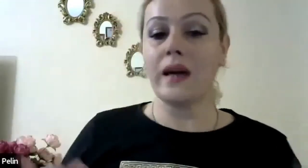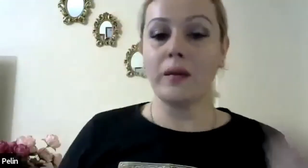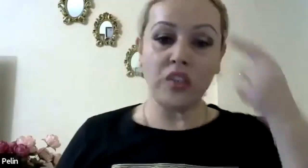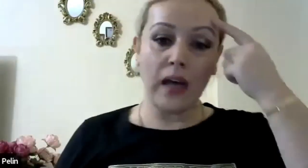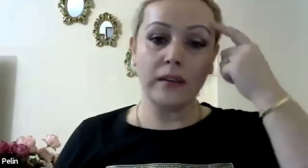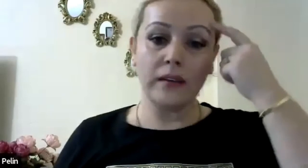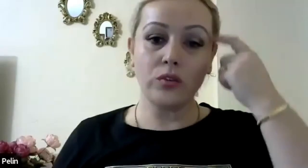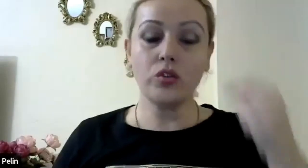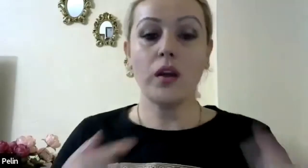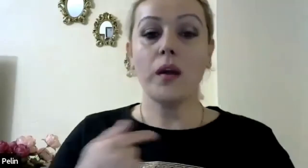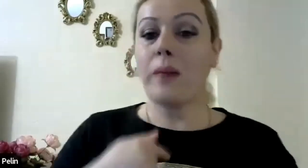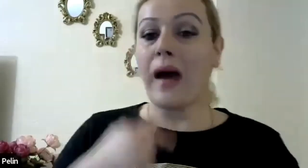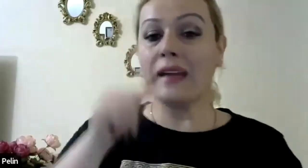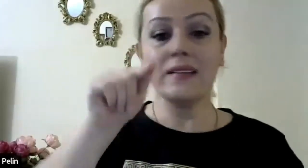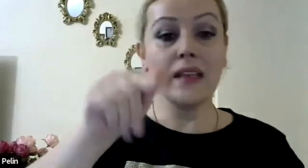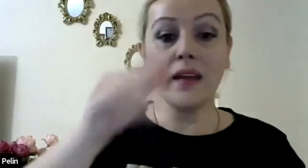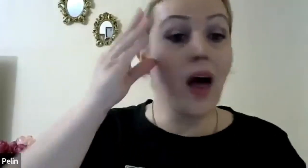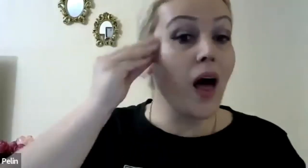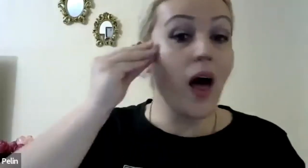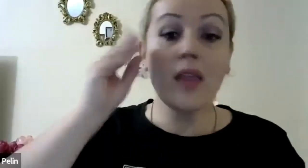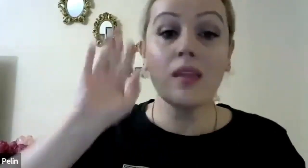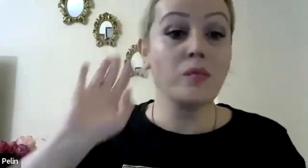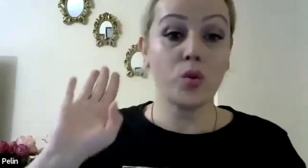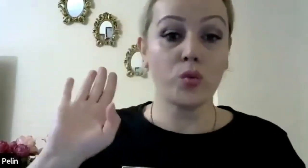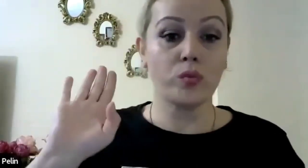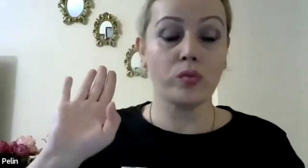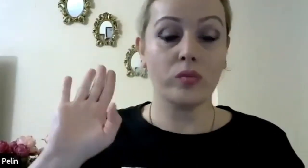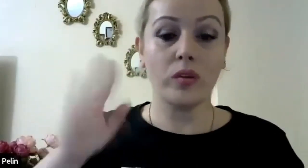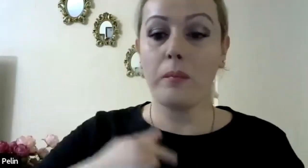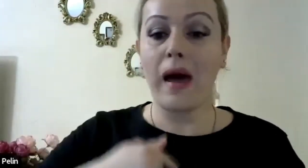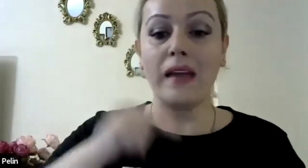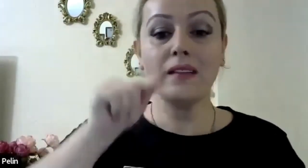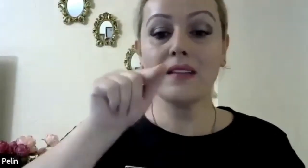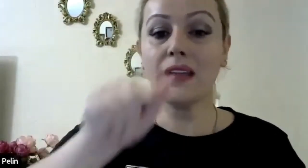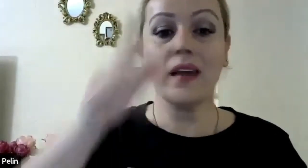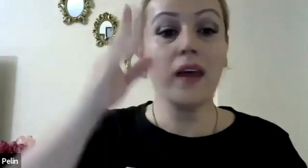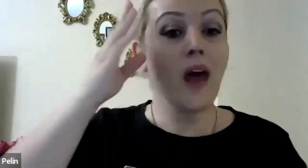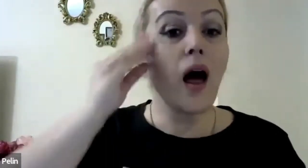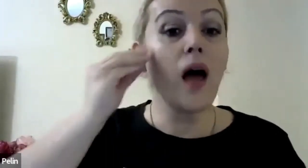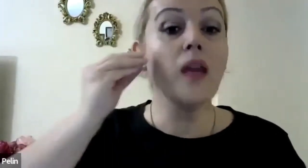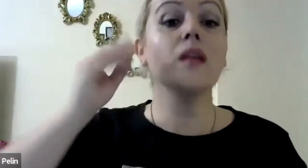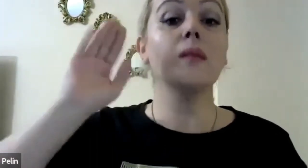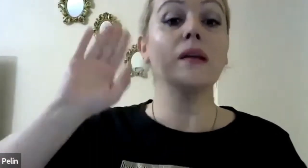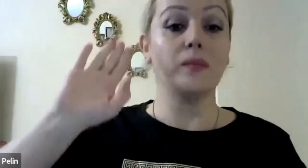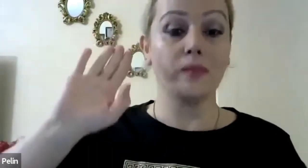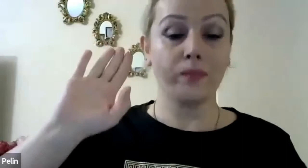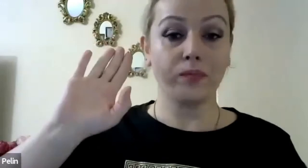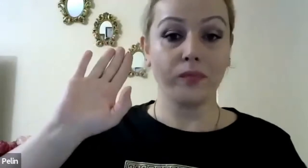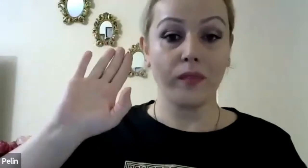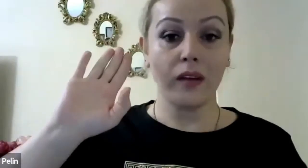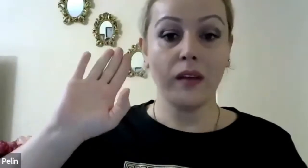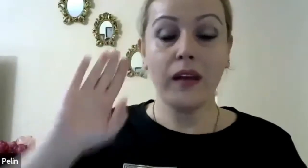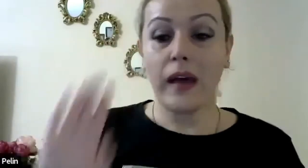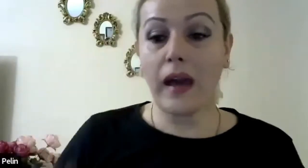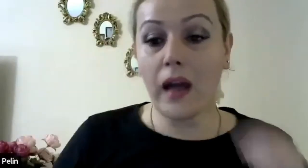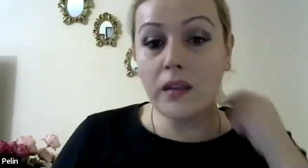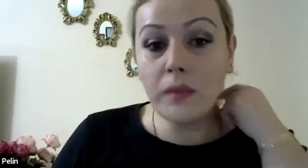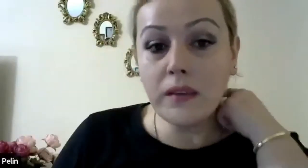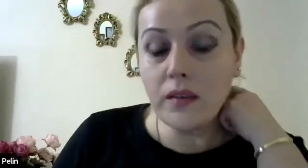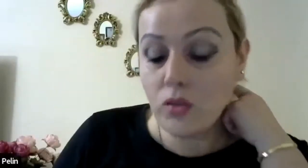şey anlatıyordur. Ben seni anlamıyorum. Ben seni anlamadım. Eğer